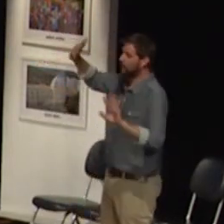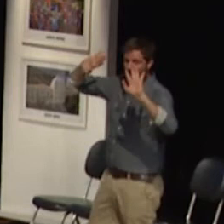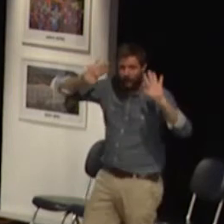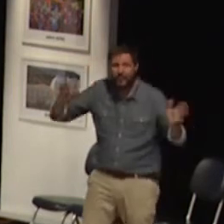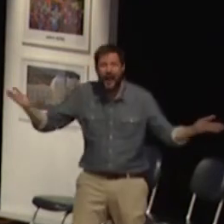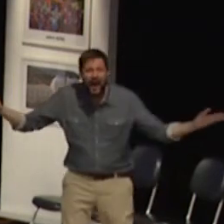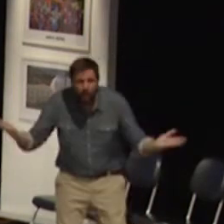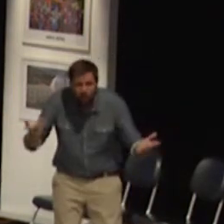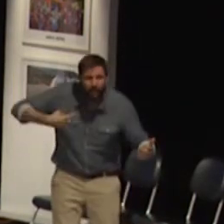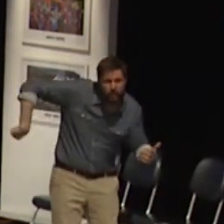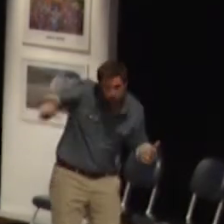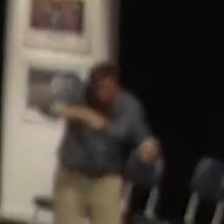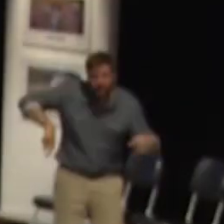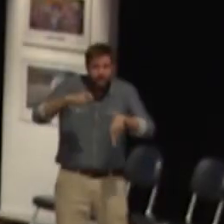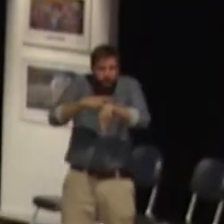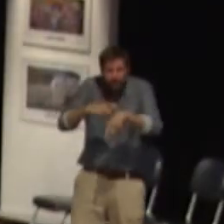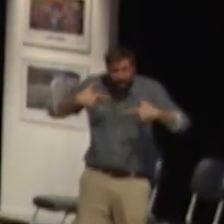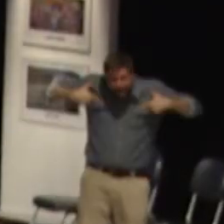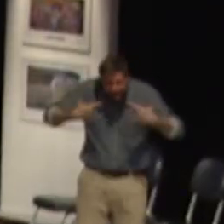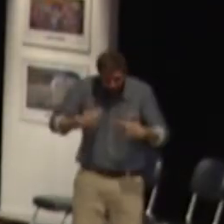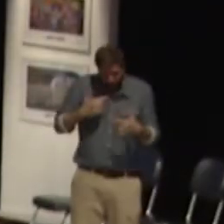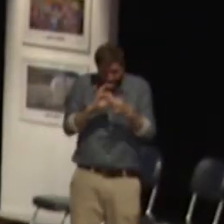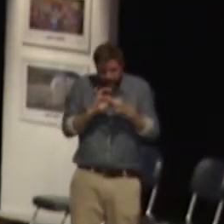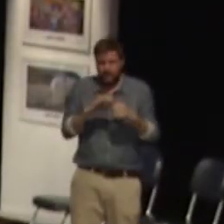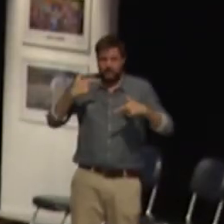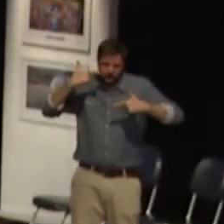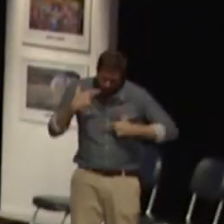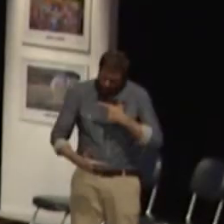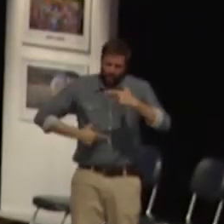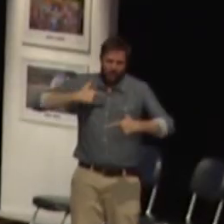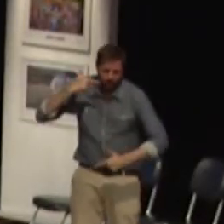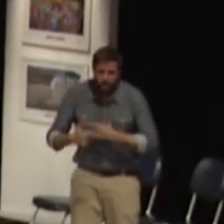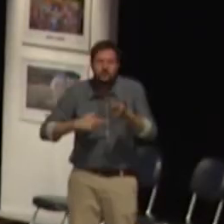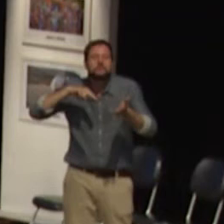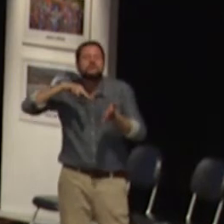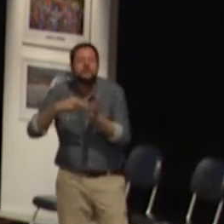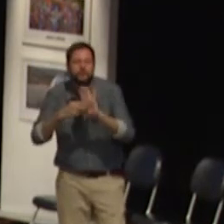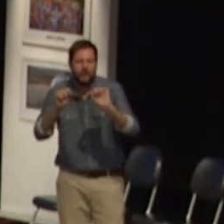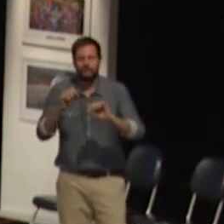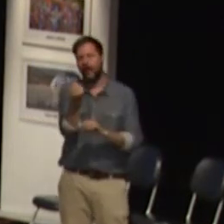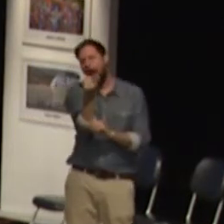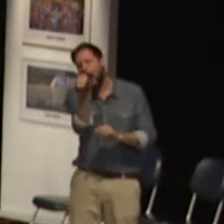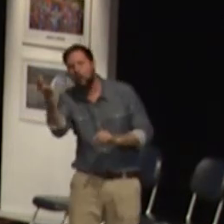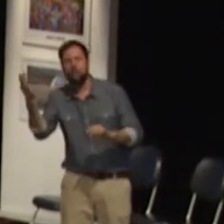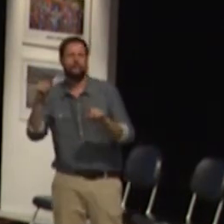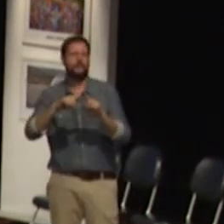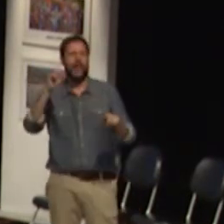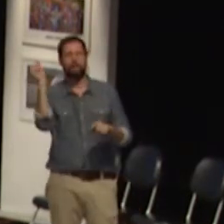Enem. Então, esse nosso momento de luta, né, a gente significa o quê?